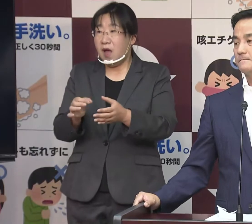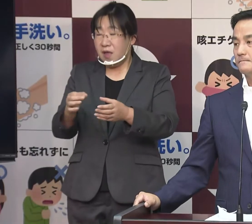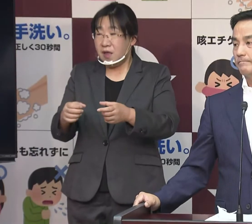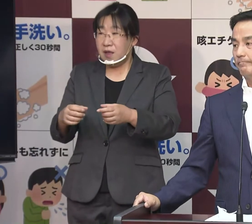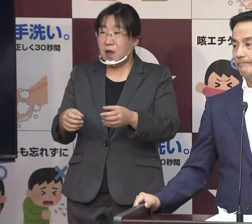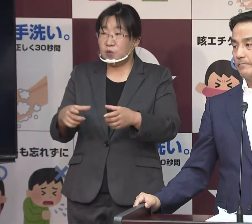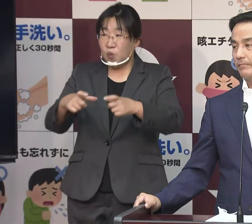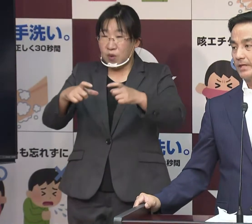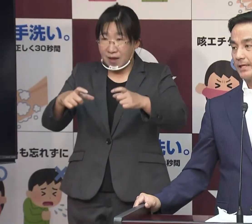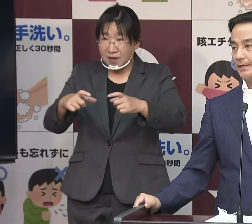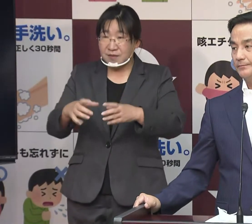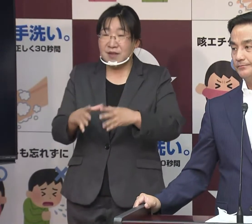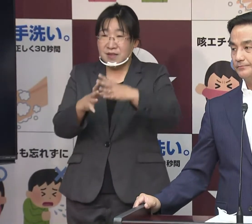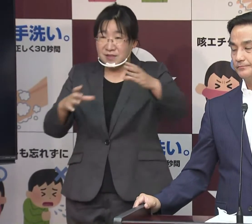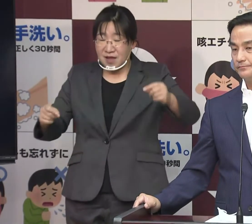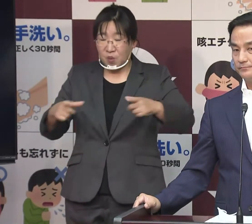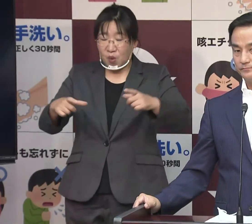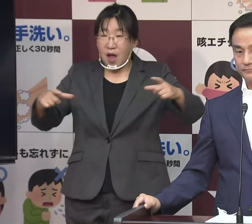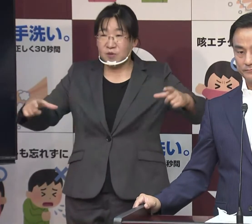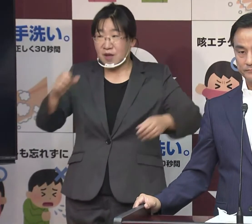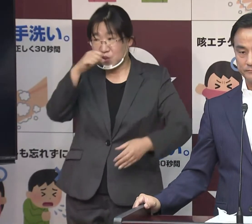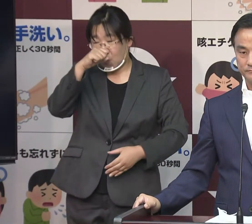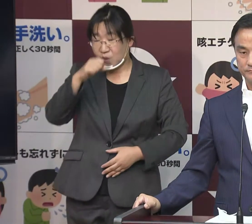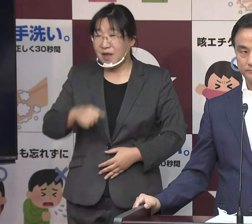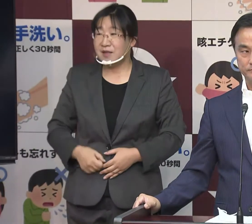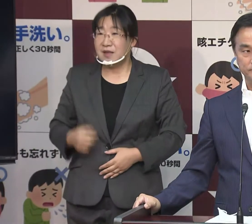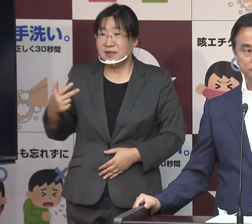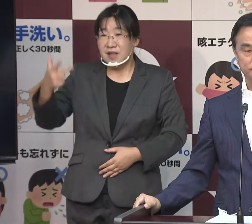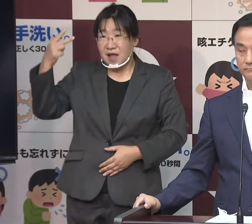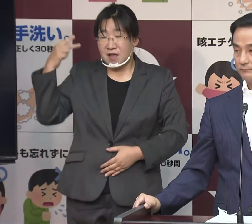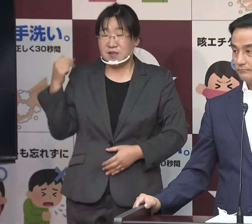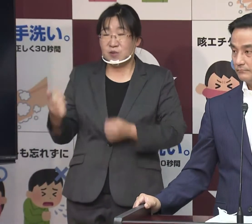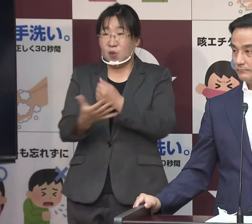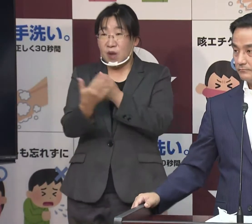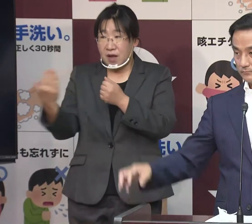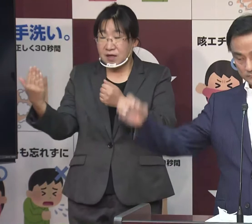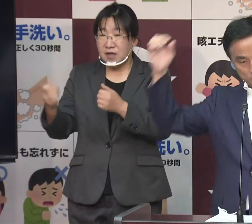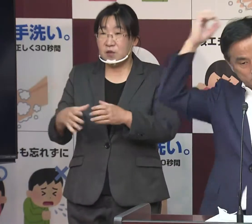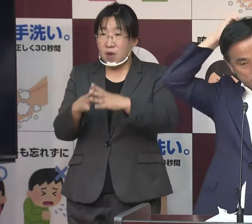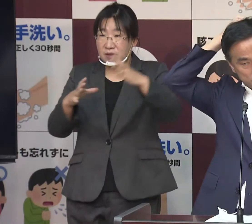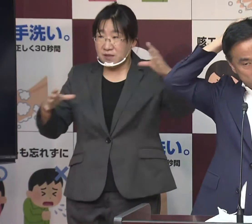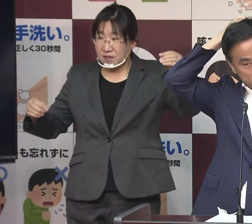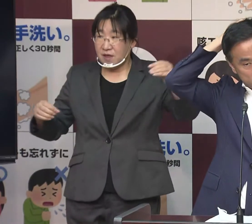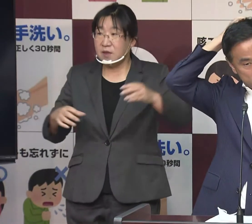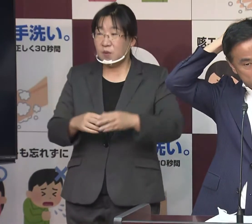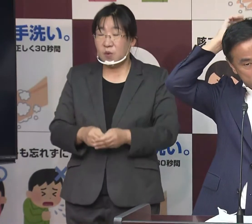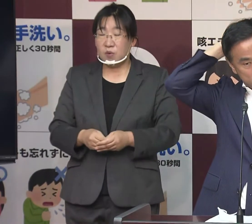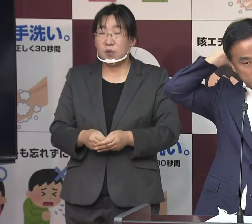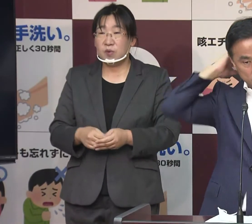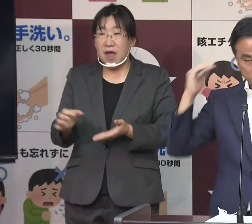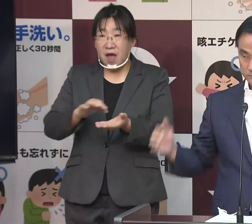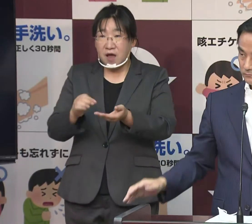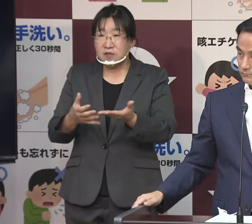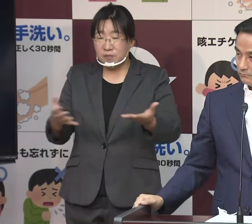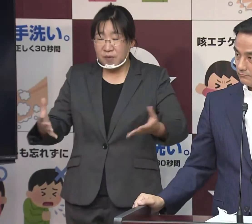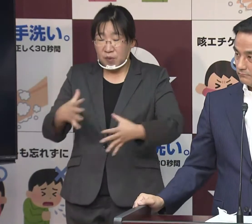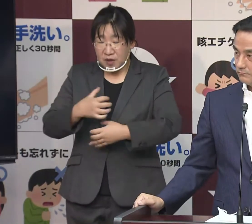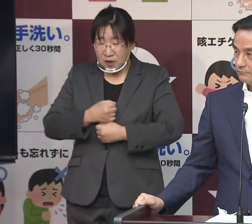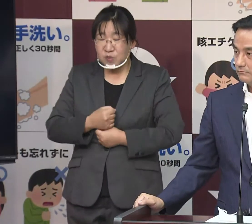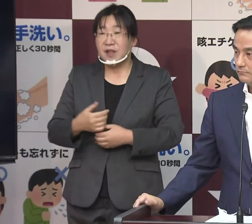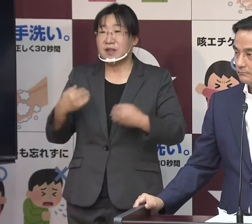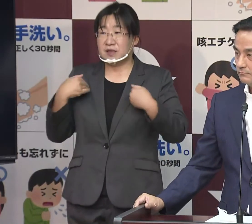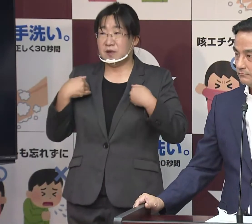、9月にあの全国に拡大する予定で、先週の会見ではあの全国で発売することは